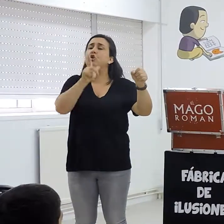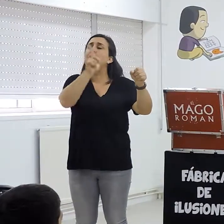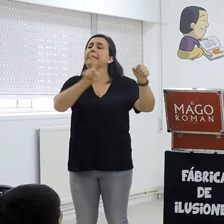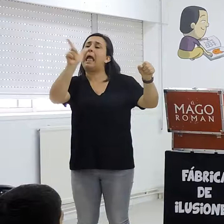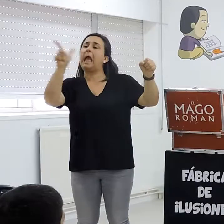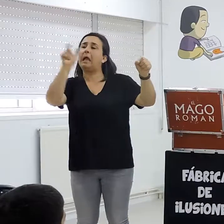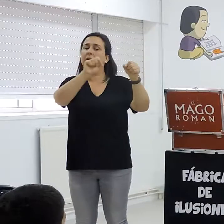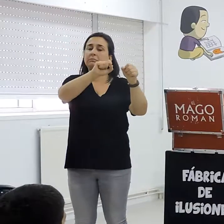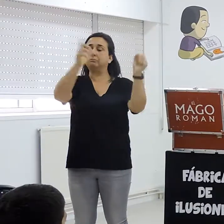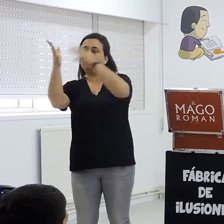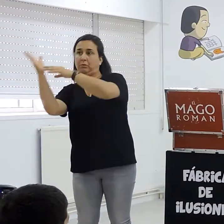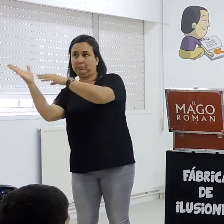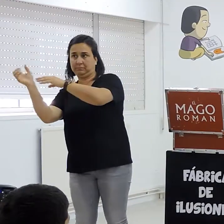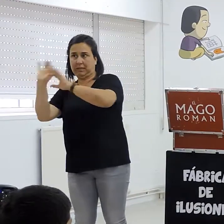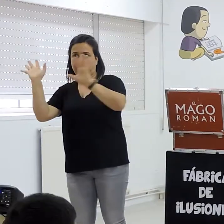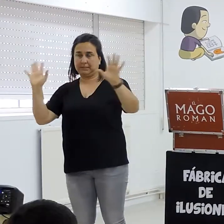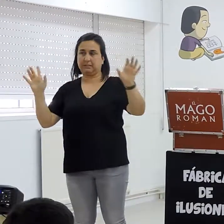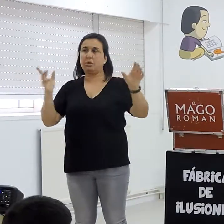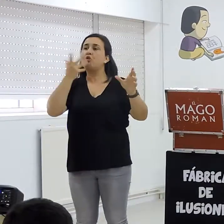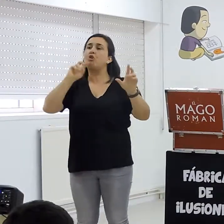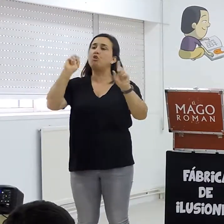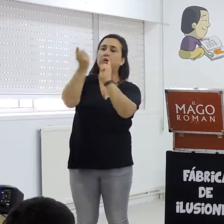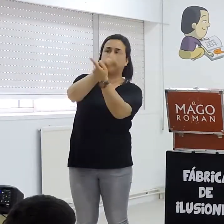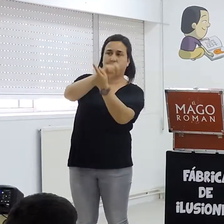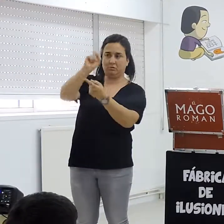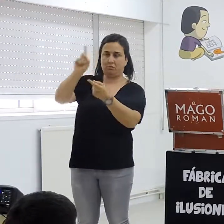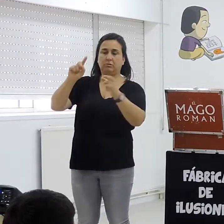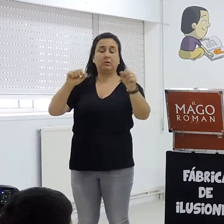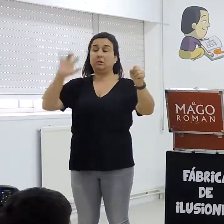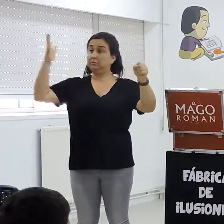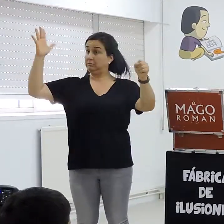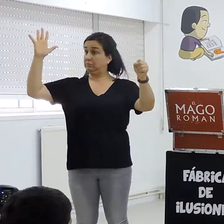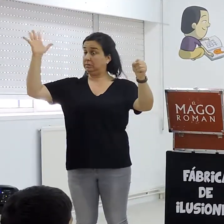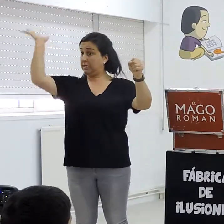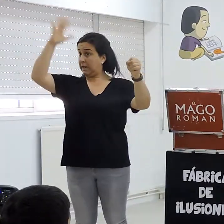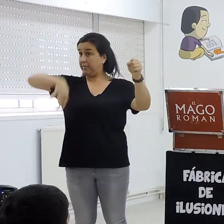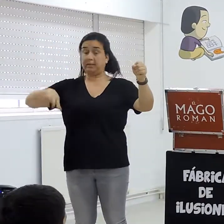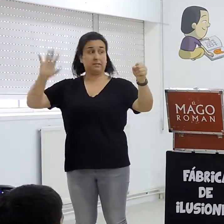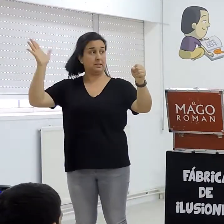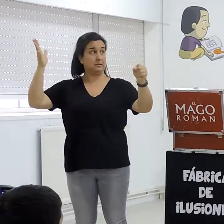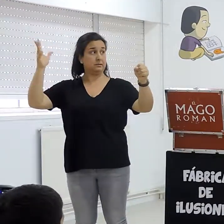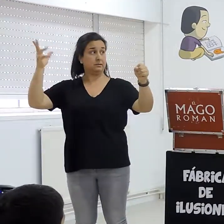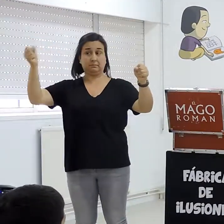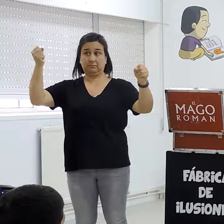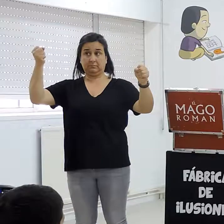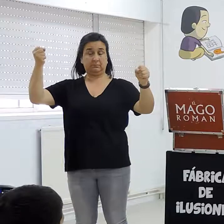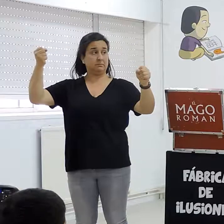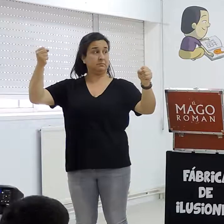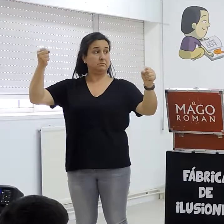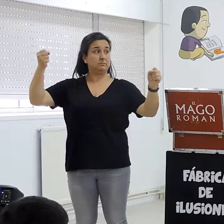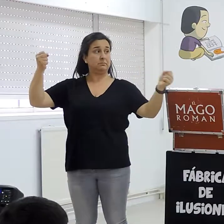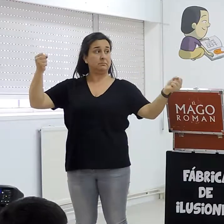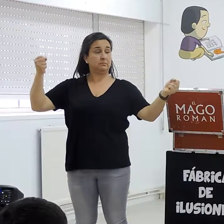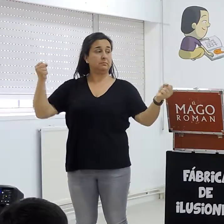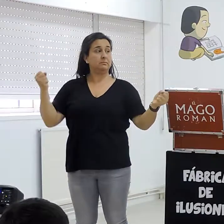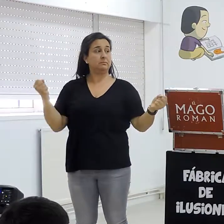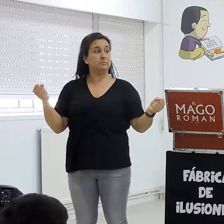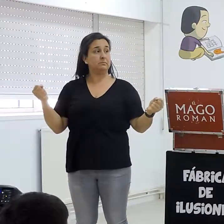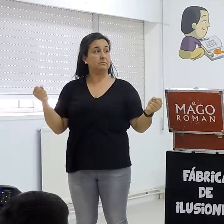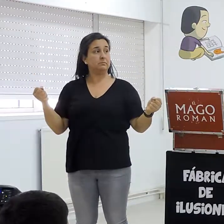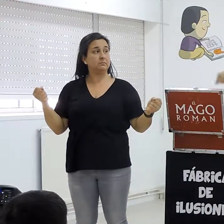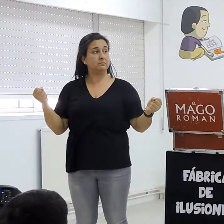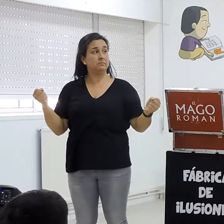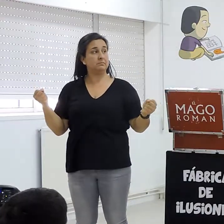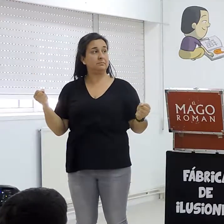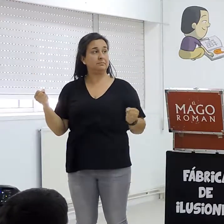mano a la otra. Dejamos aquí el pañuelo. No tengo nada en mi mano derecha, se ve bien. Cierro mi mano y hago.